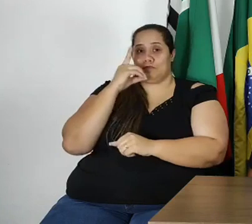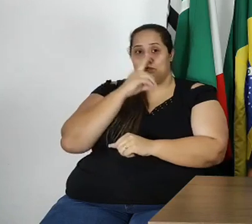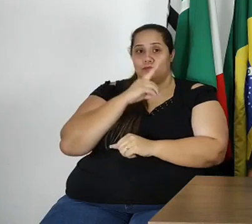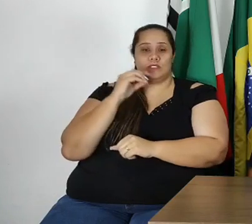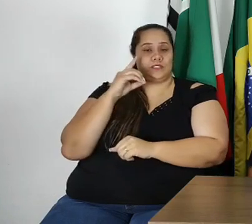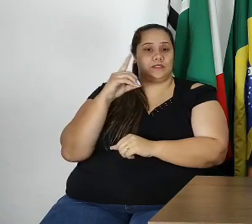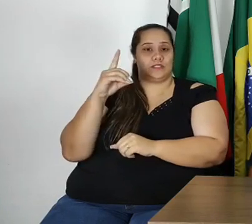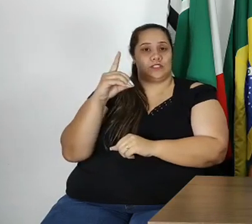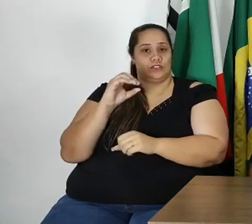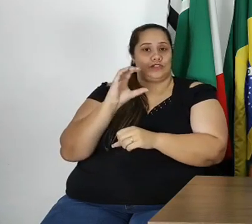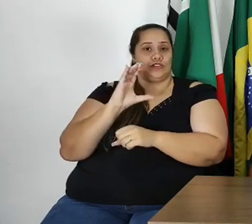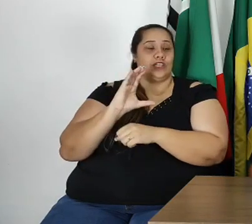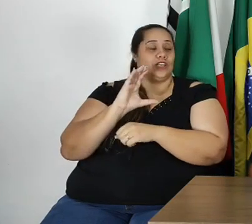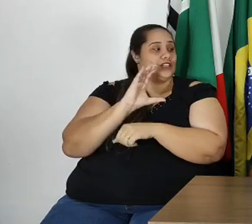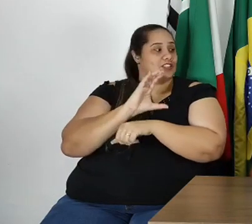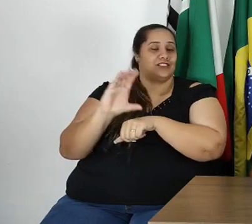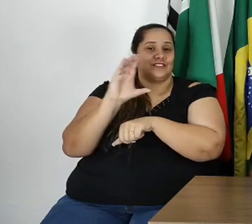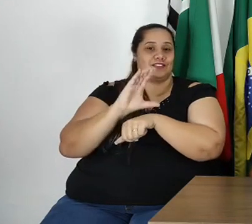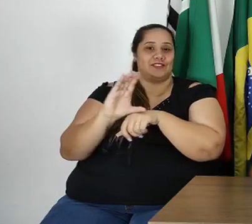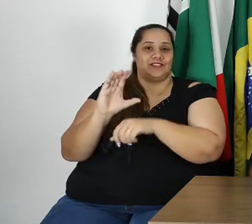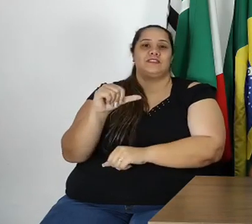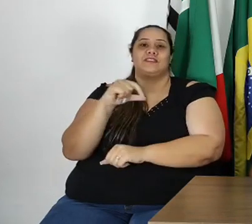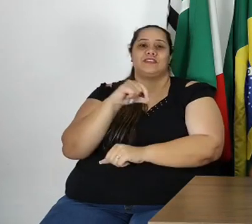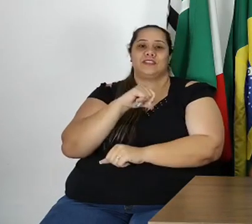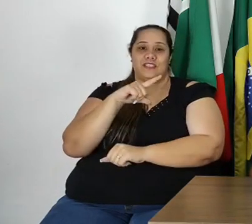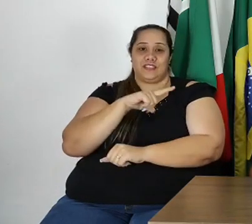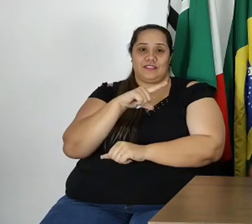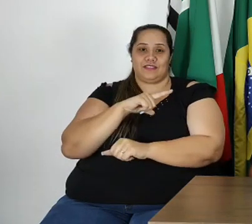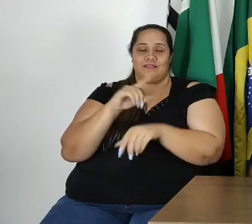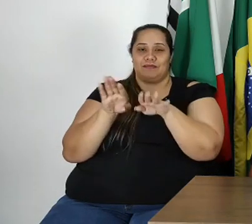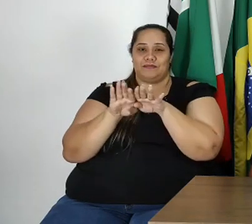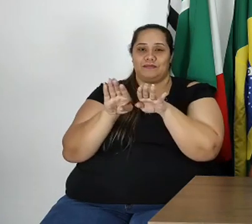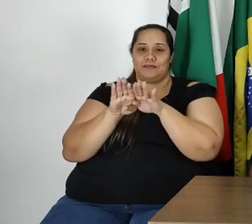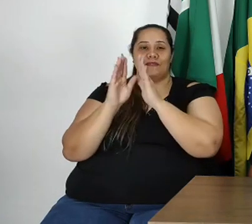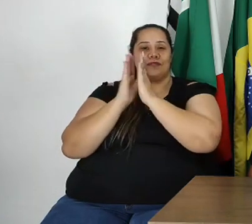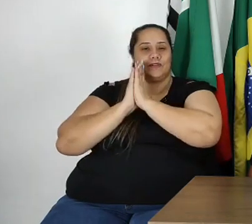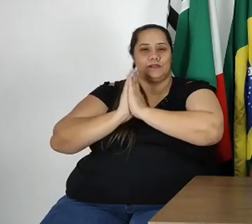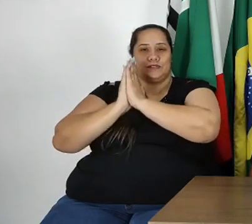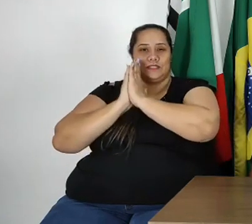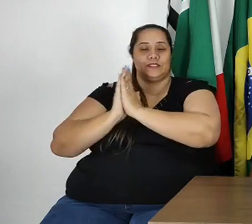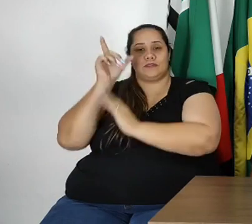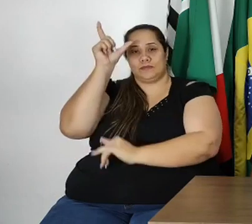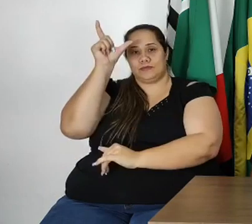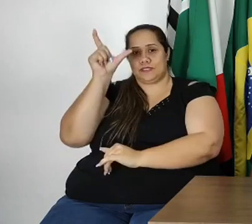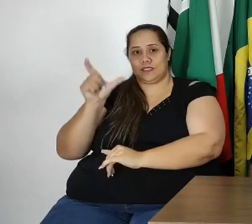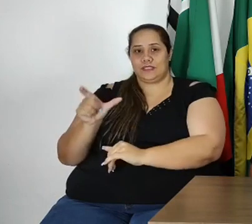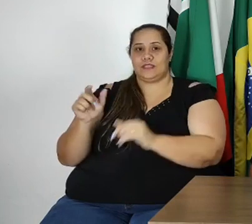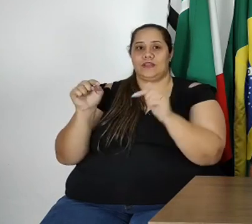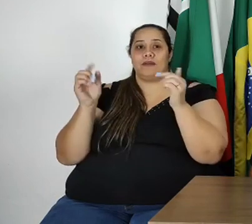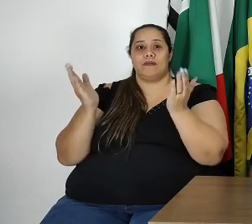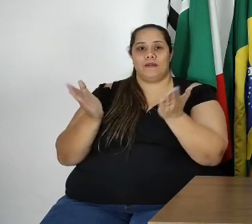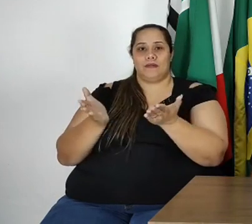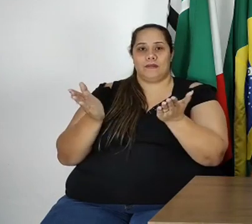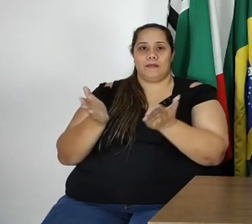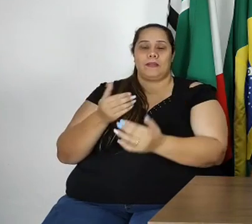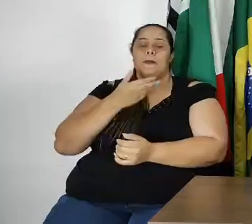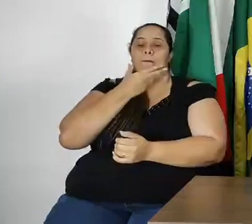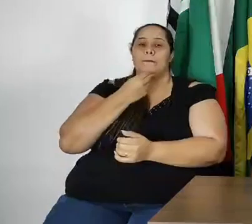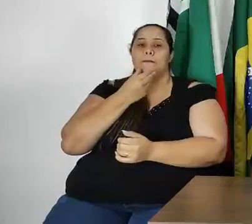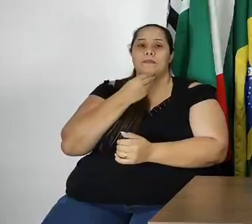Mas antes do culto, temos a intercessão presencial com o Zé Nenê e a Lu e um